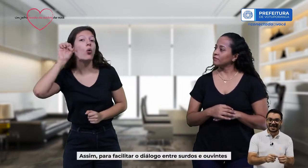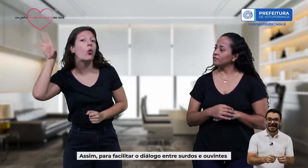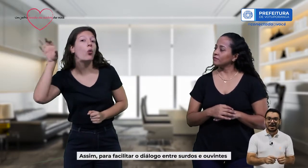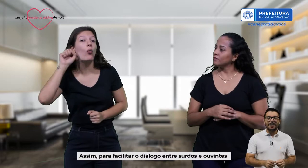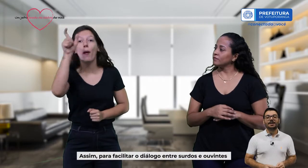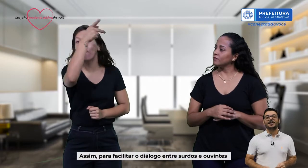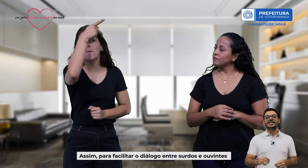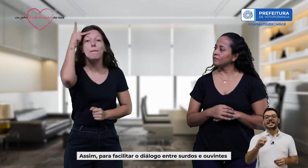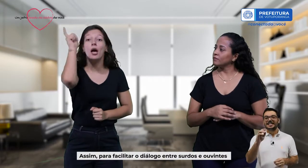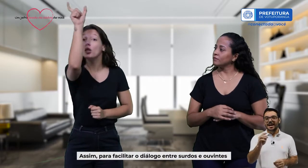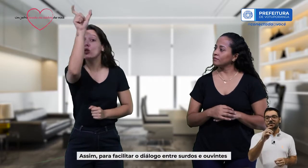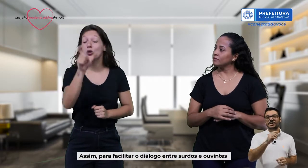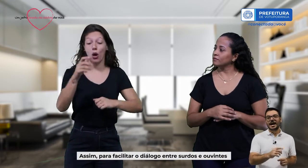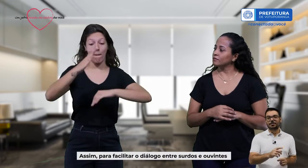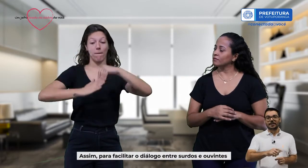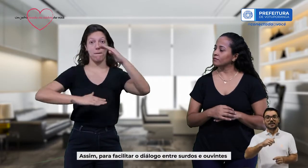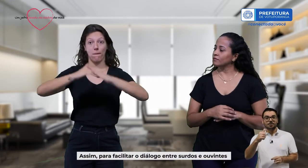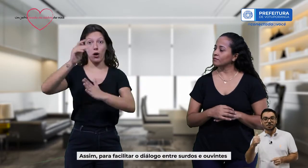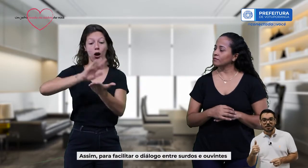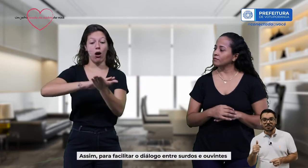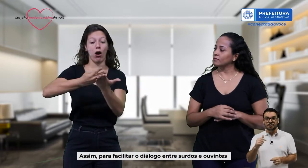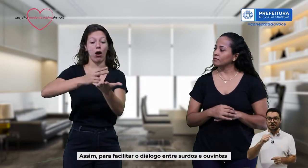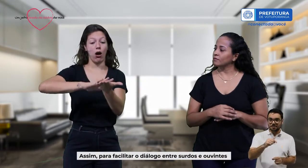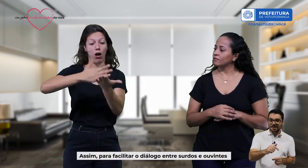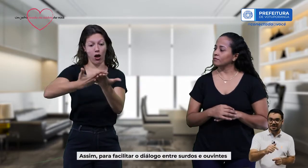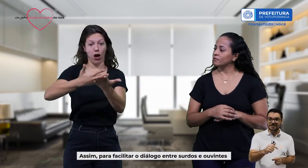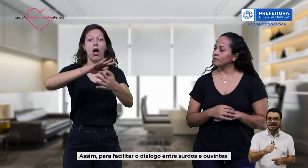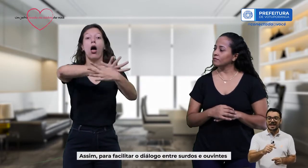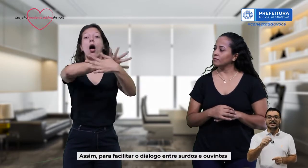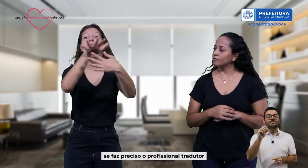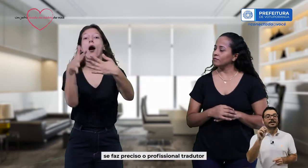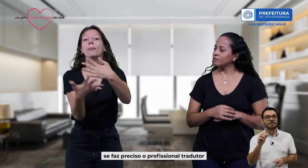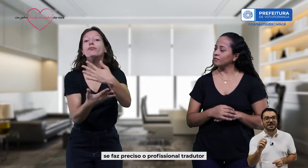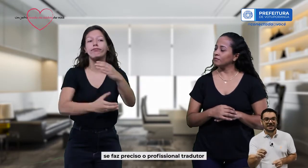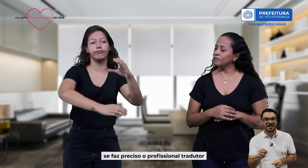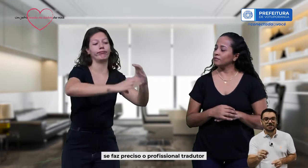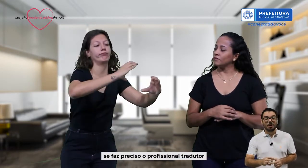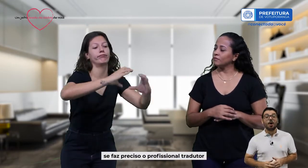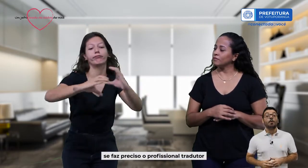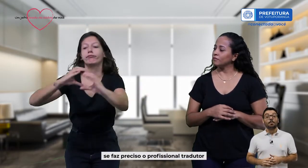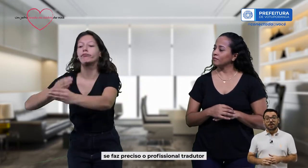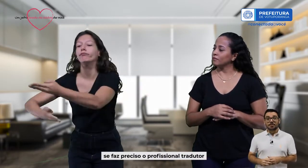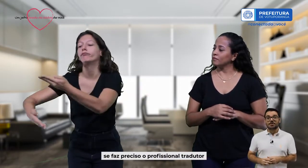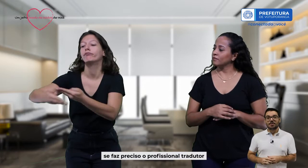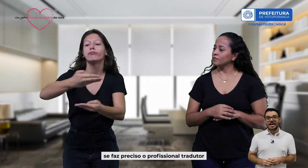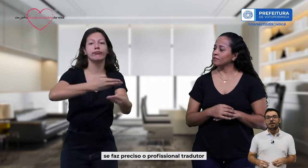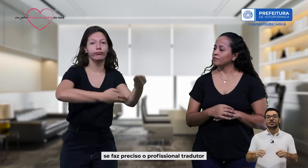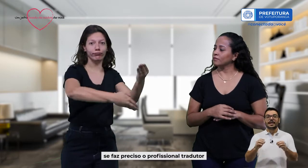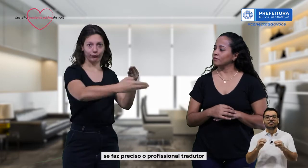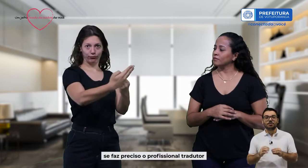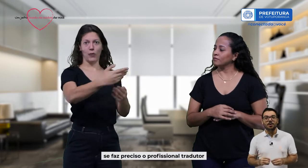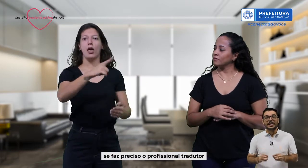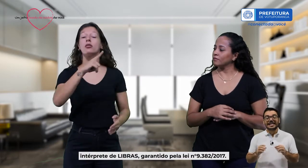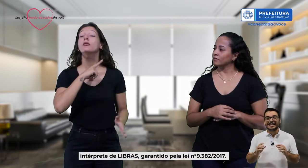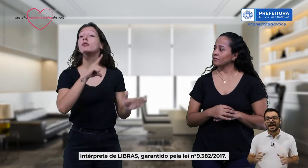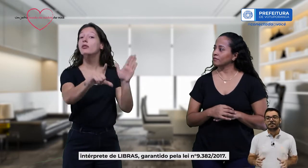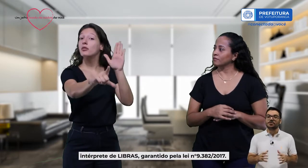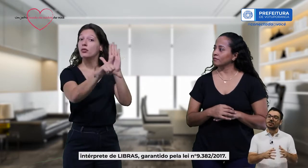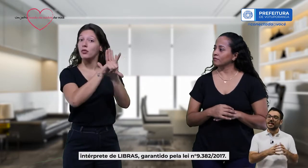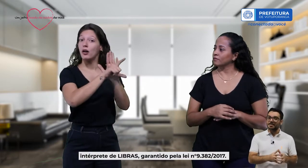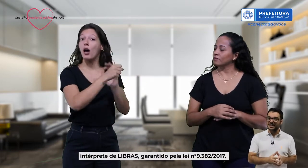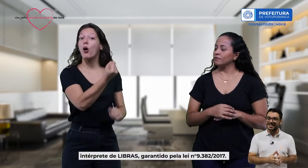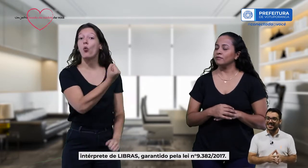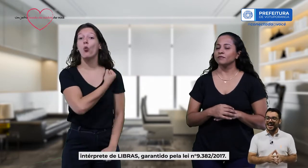Assim, para facilitar o diálogo entre surdos e ouvintes, se faz preciso o profissional tradutor e